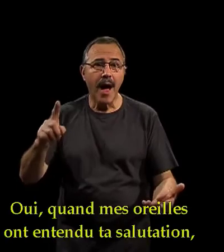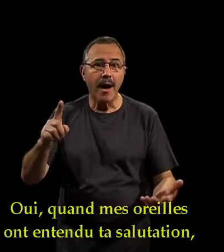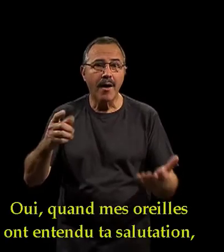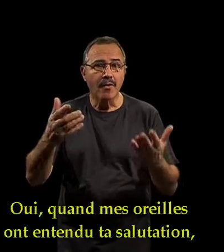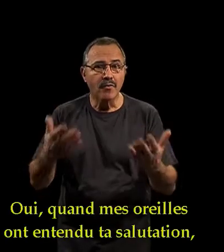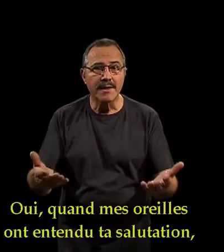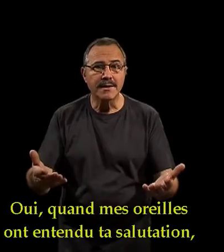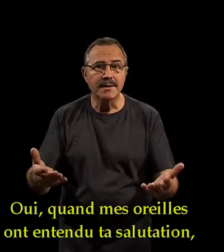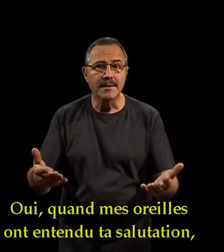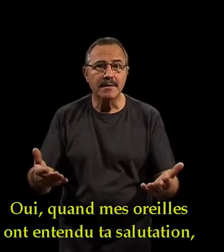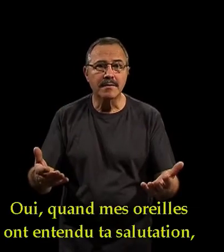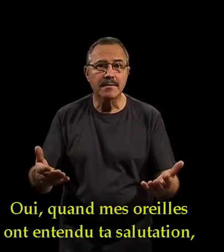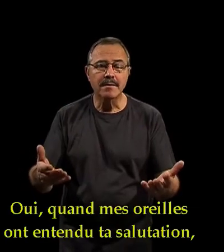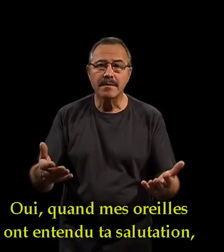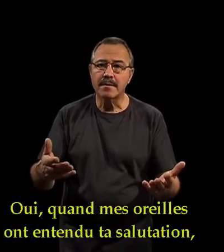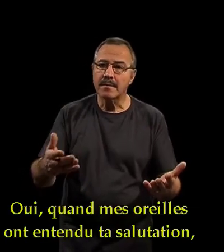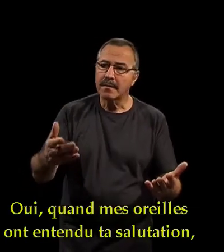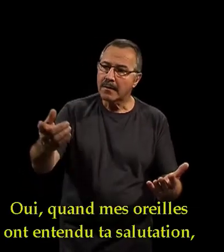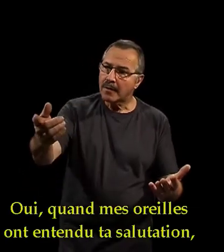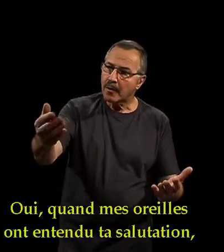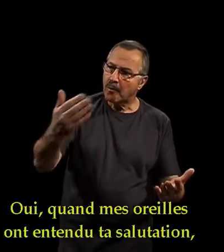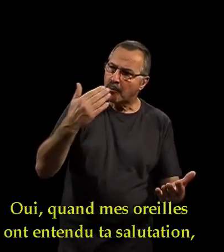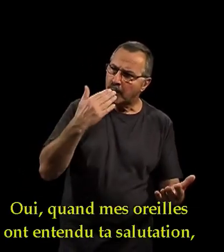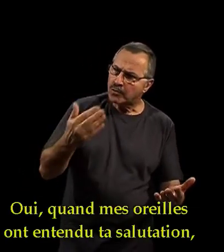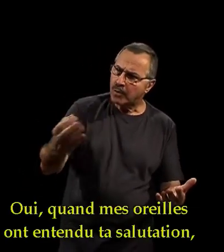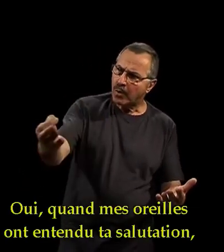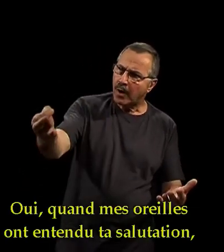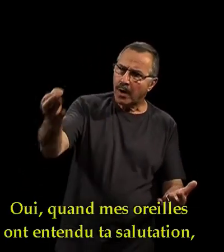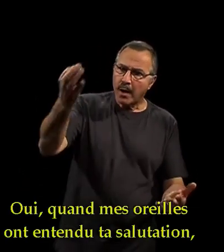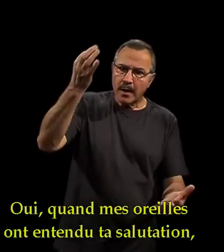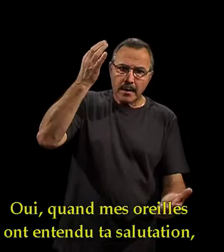Oui, quand mes oreilles ont entendu ta salutation,